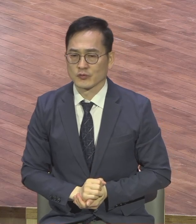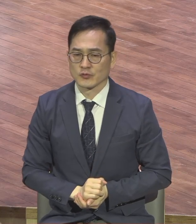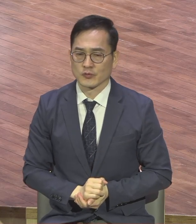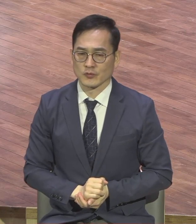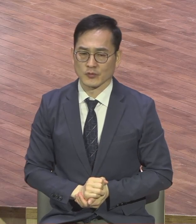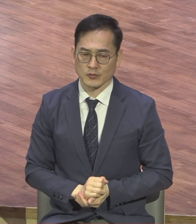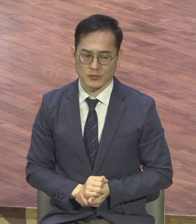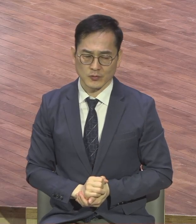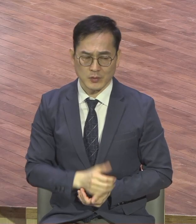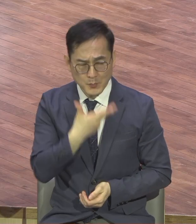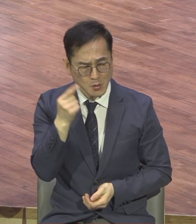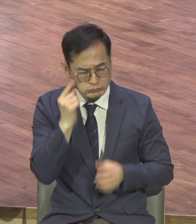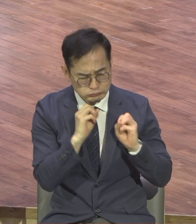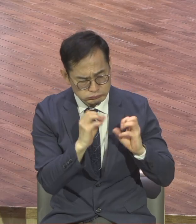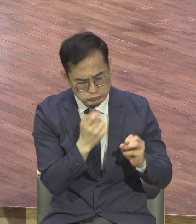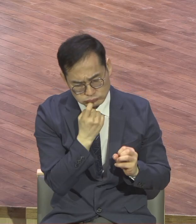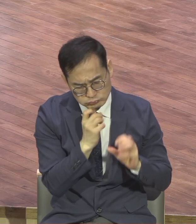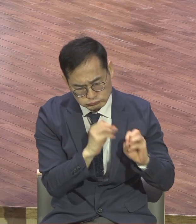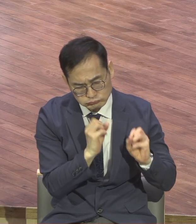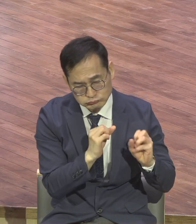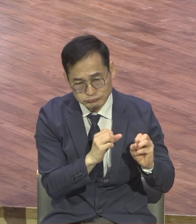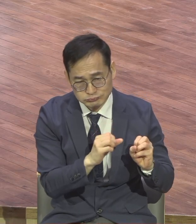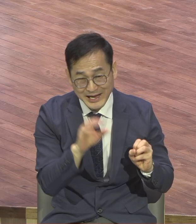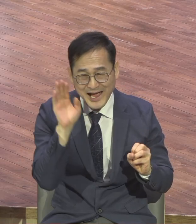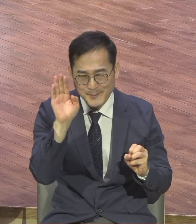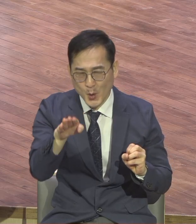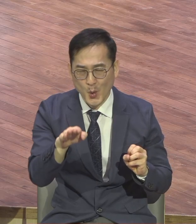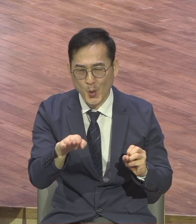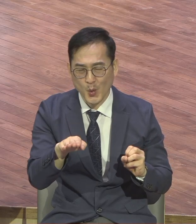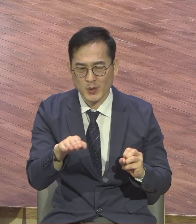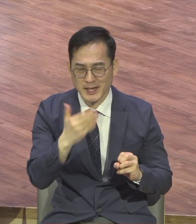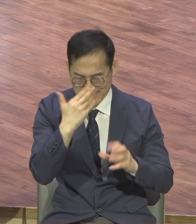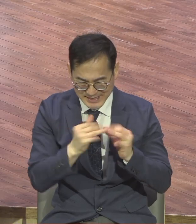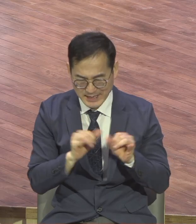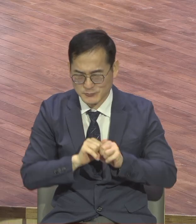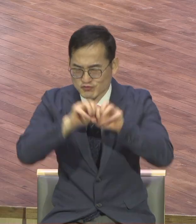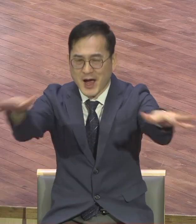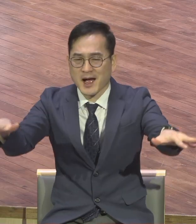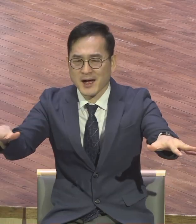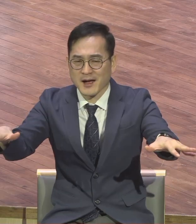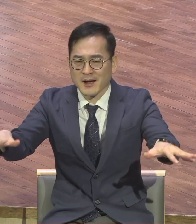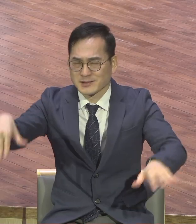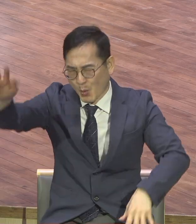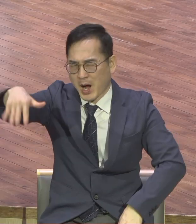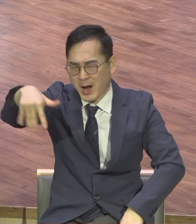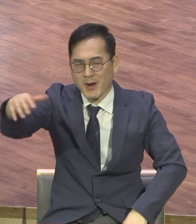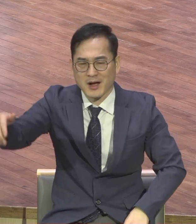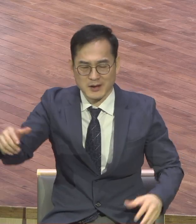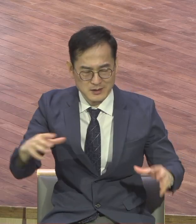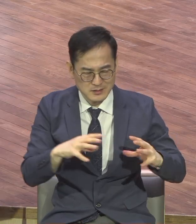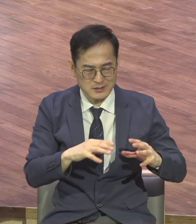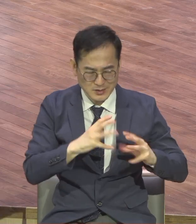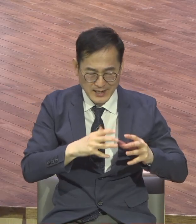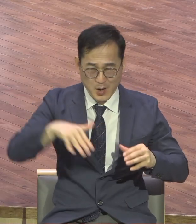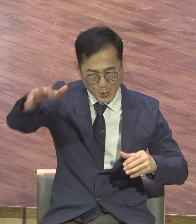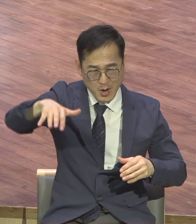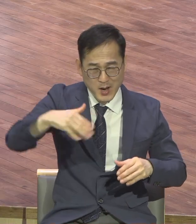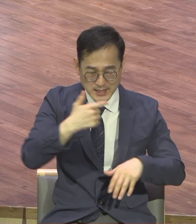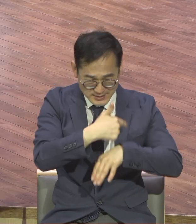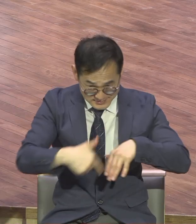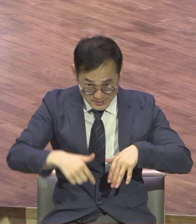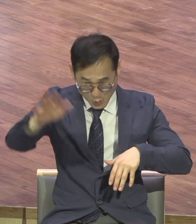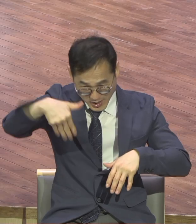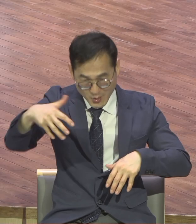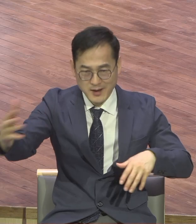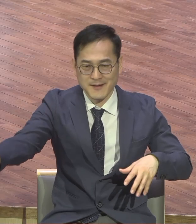지금 계속해서 복음 들어가고 있습니다. 앞으로 이제 우리가 이방인들이 구원의 길로 작정된 수가 딱 차면 이 이스라엘 마지막